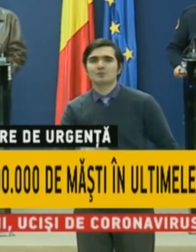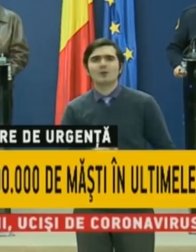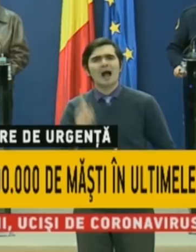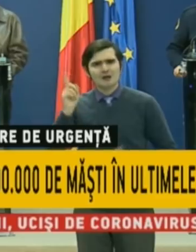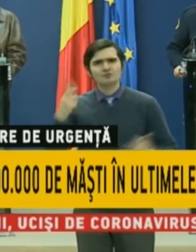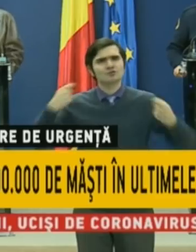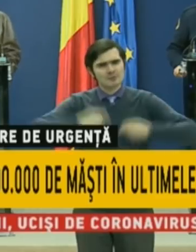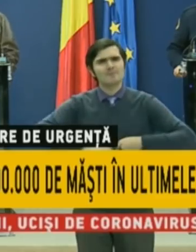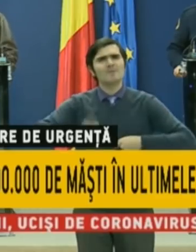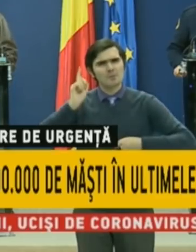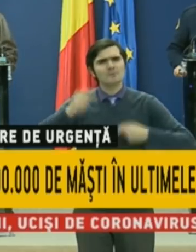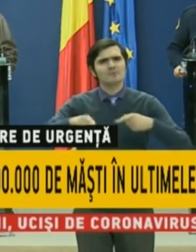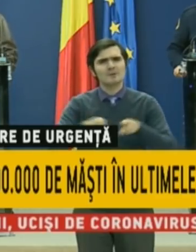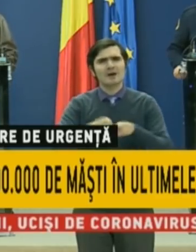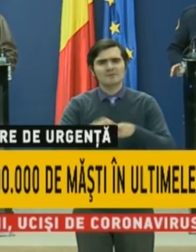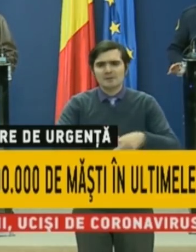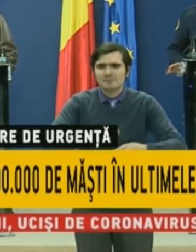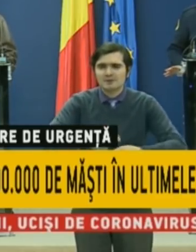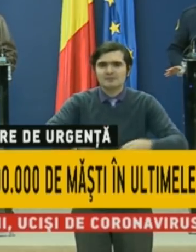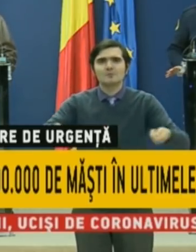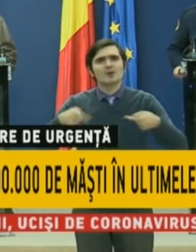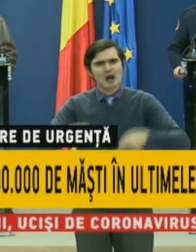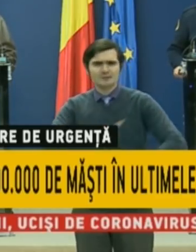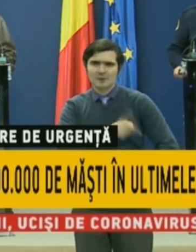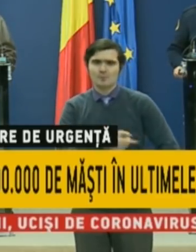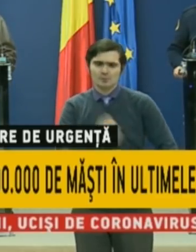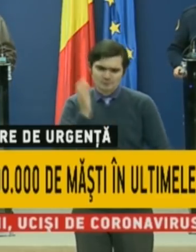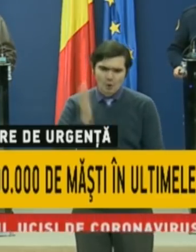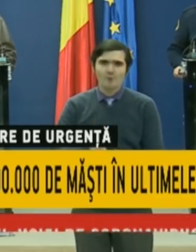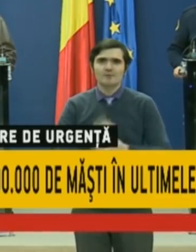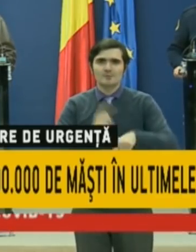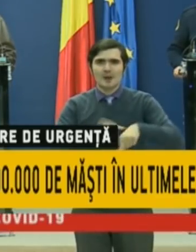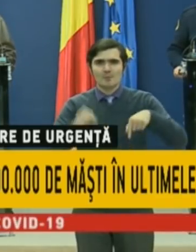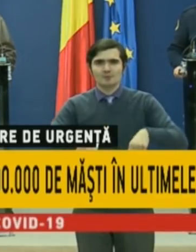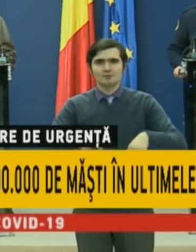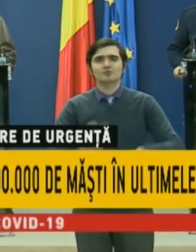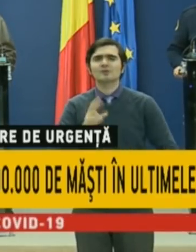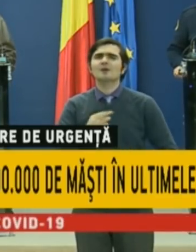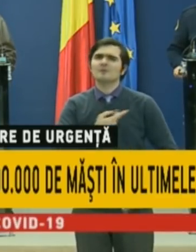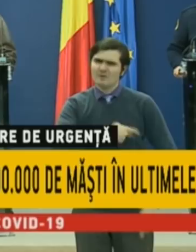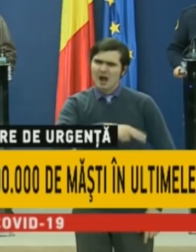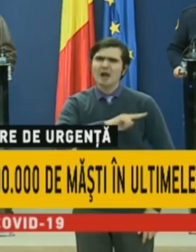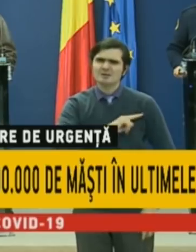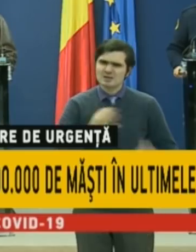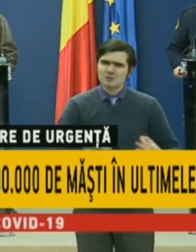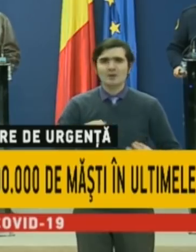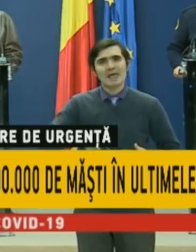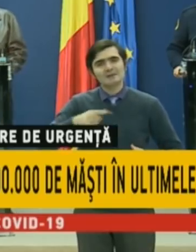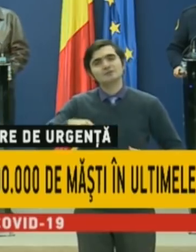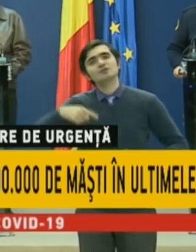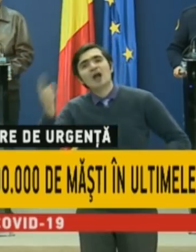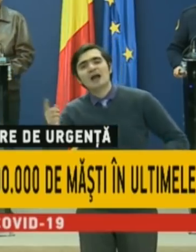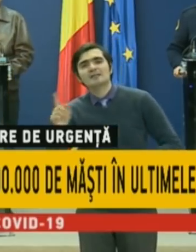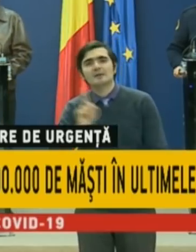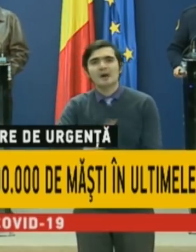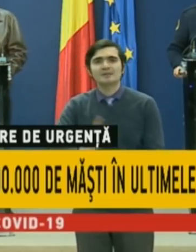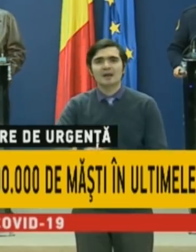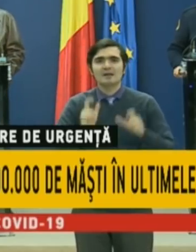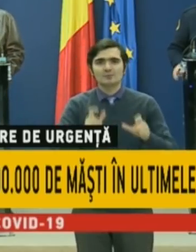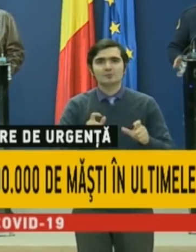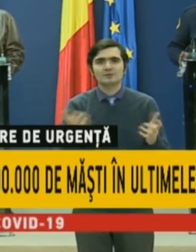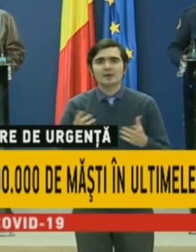ele să fie distribuite. Asta pot să le confirm la acest moment, dar pot să vă asigur că există și alte materiale de protecție